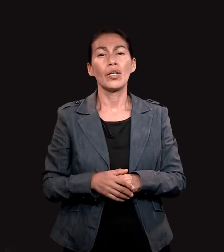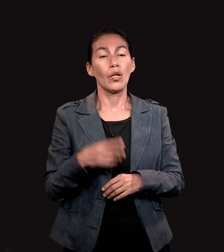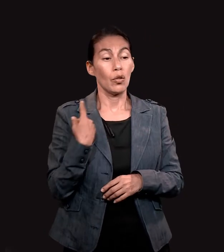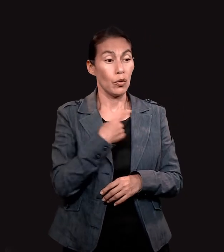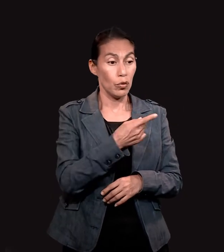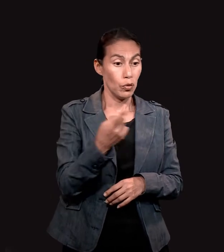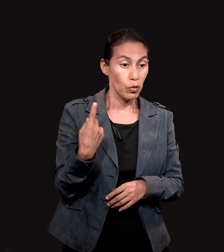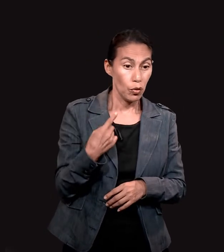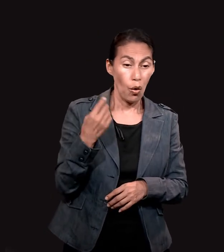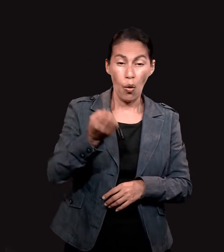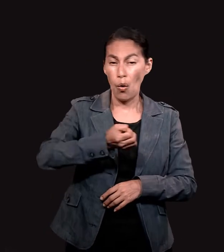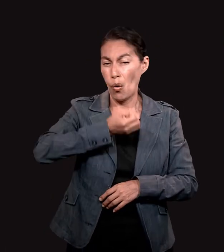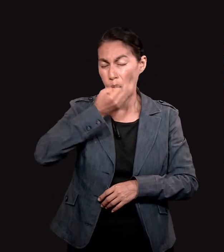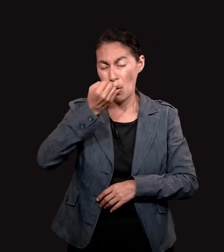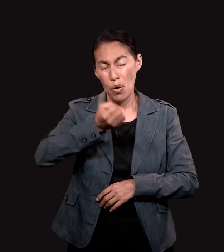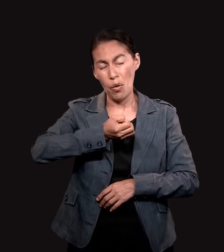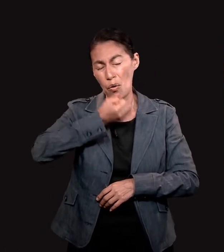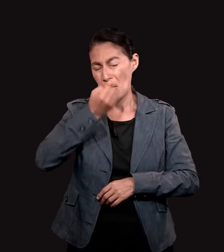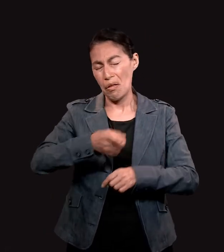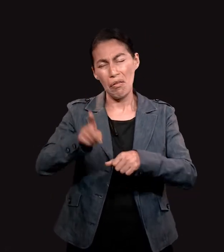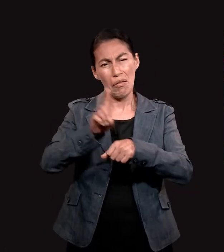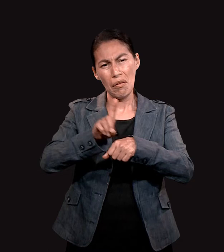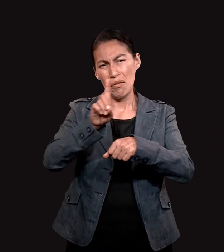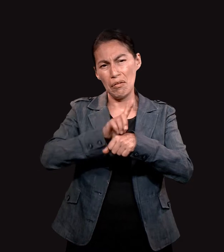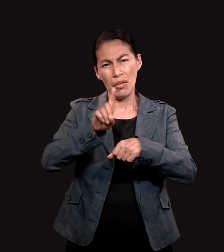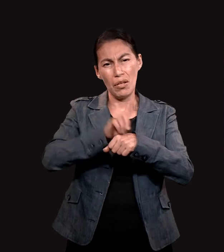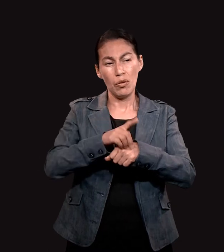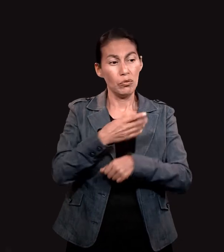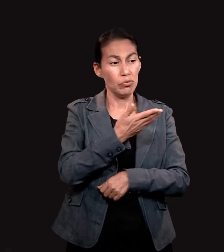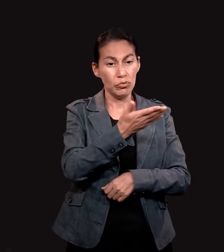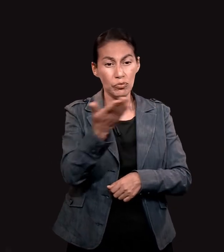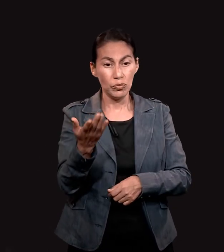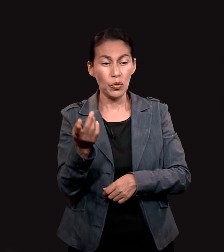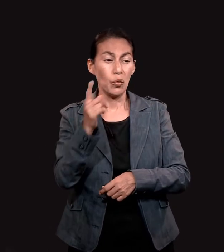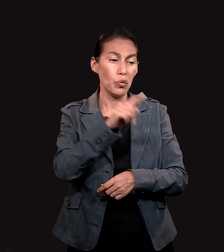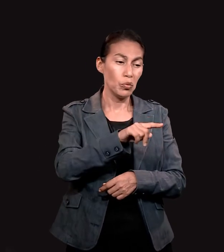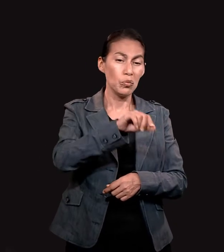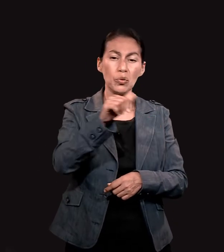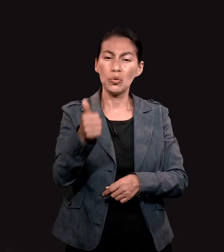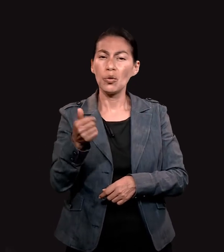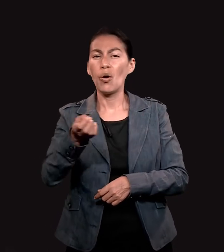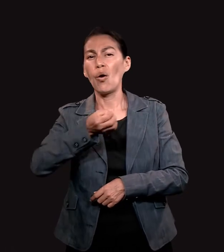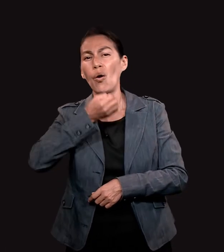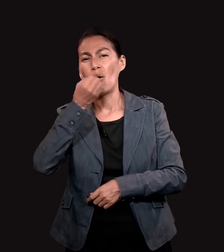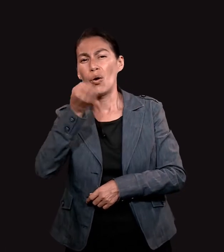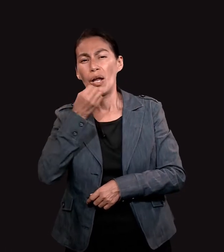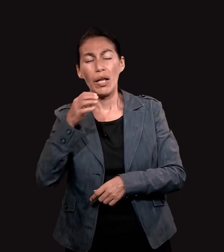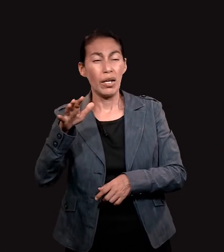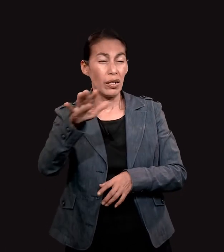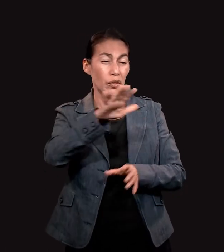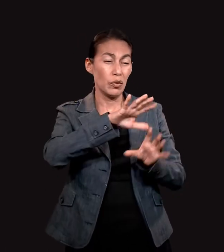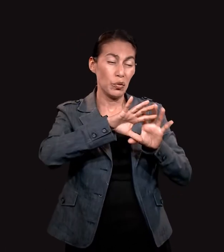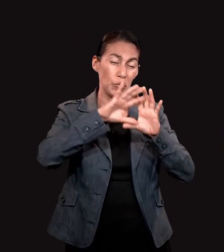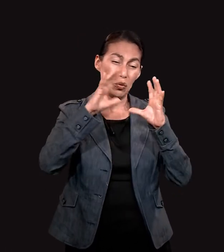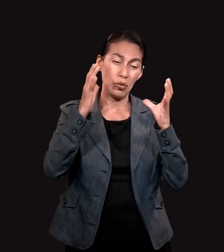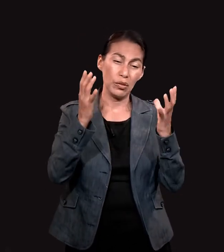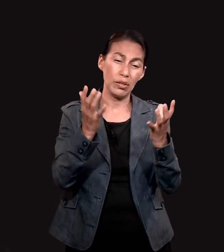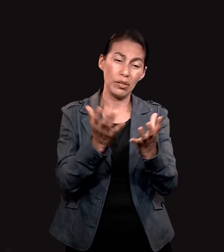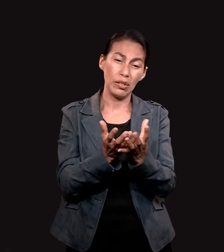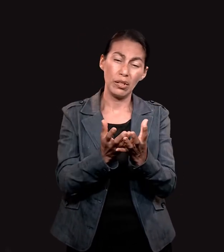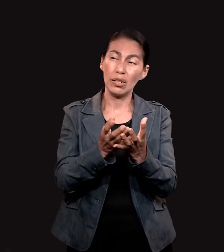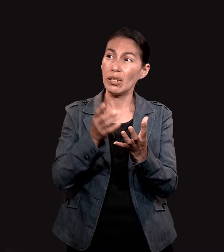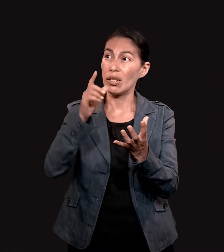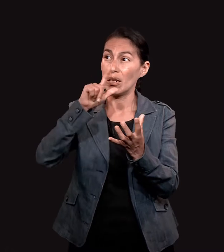todos los días por estas peticiones y oremos los unos por los otros para que se cumpla Apocalipsis 18, 1 y